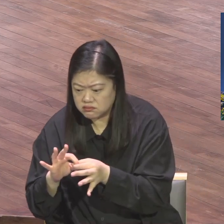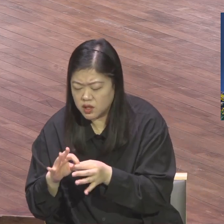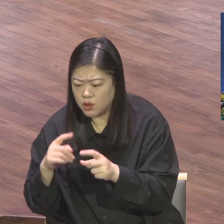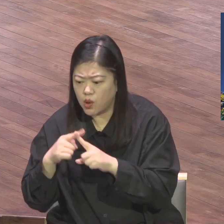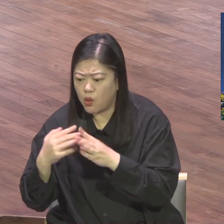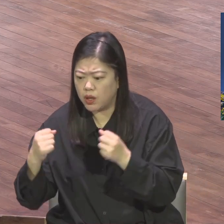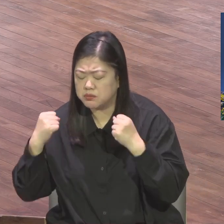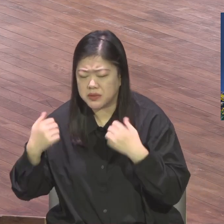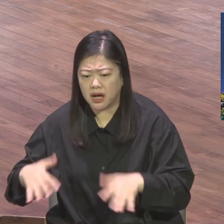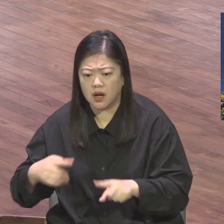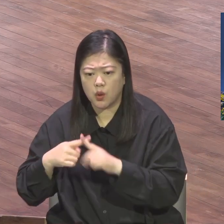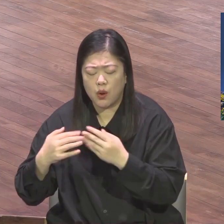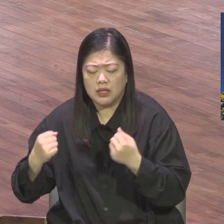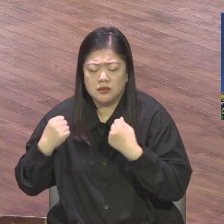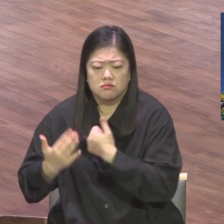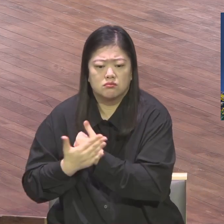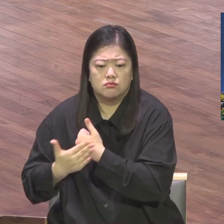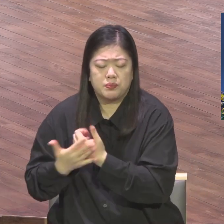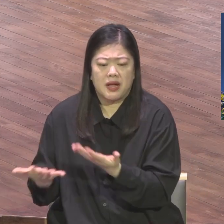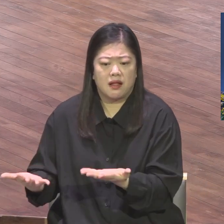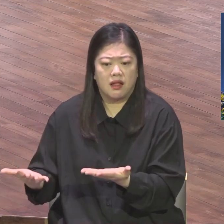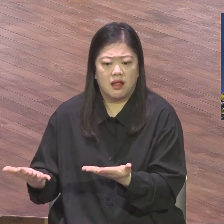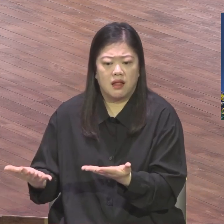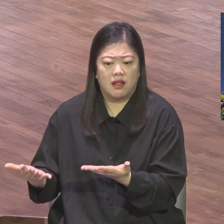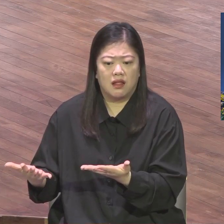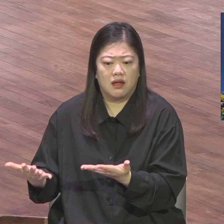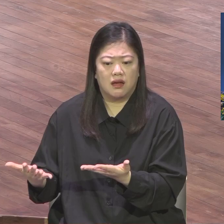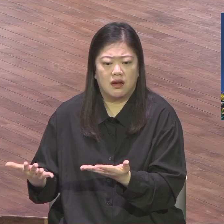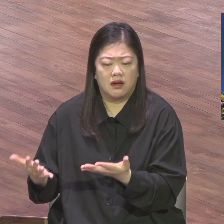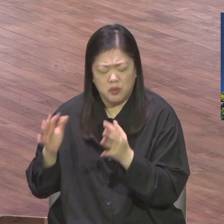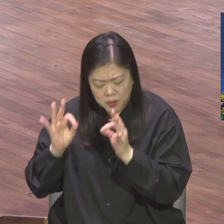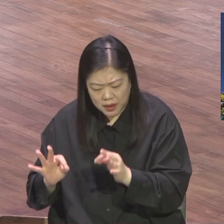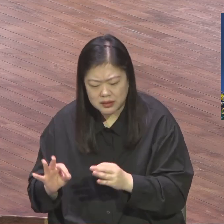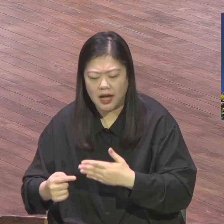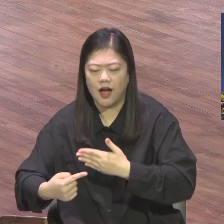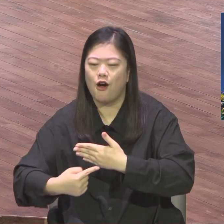실천적 무신론자가 됐기 때문에 그렇습니다.